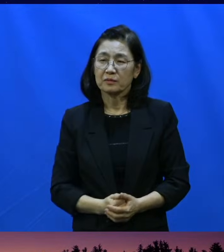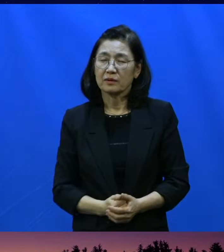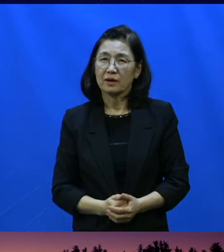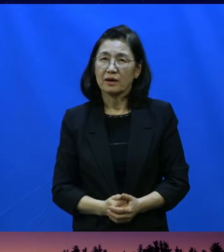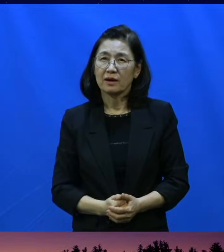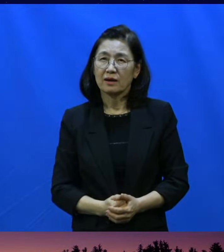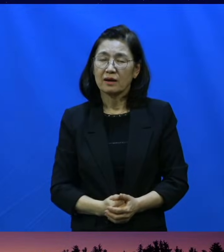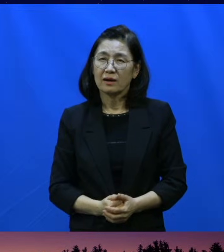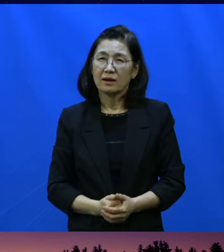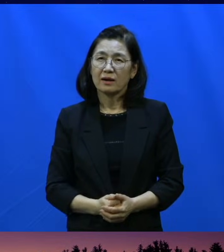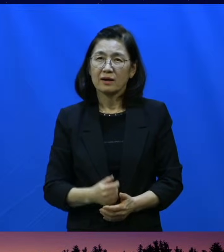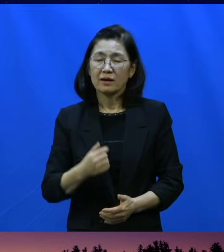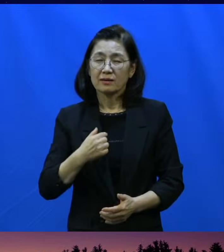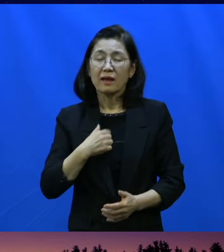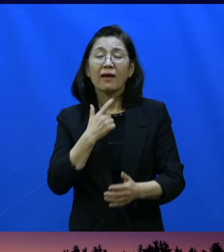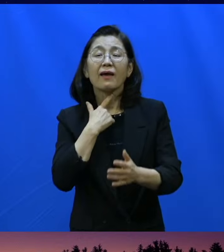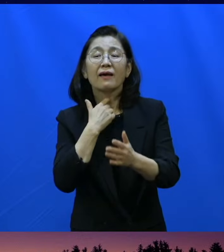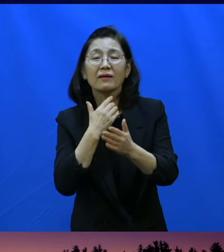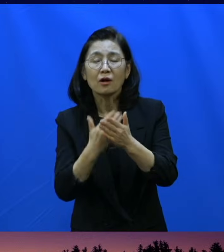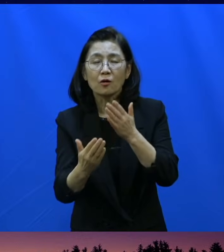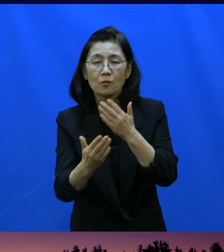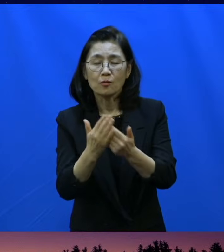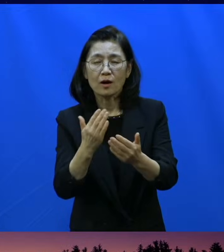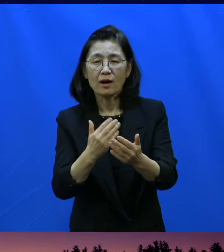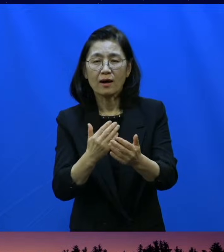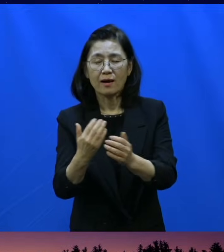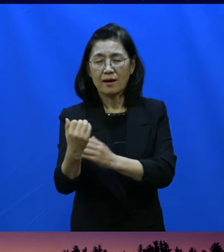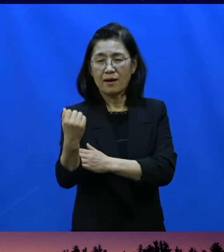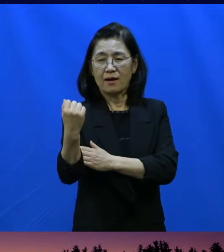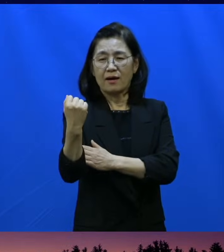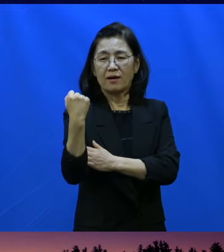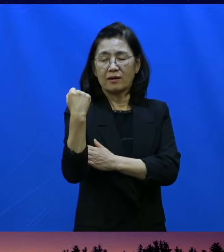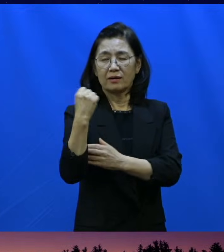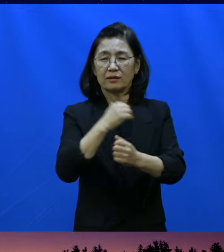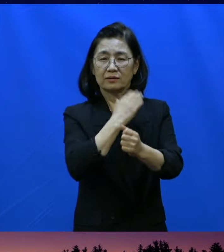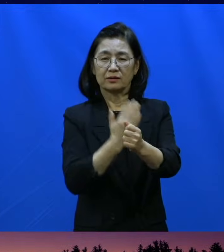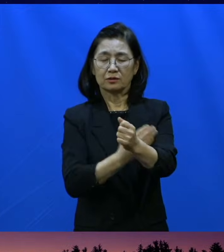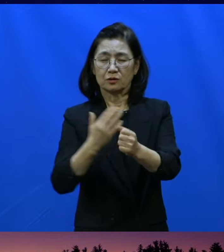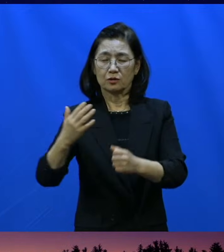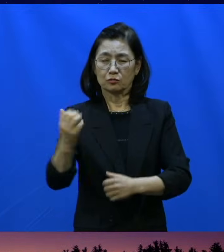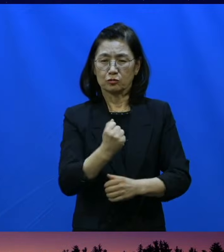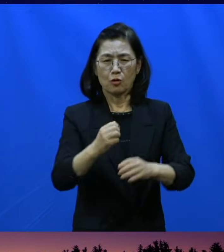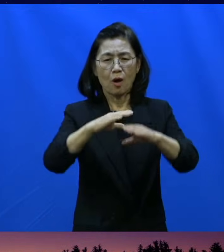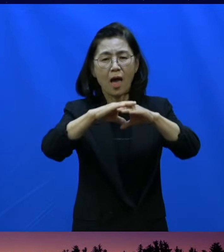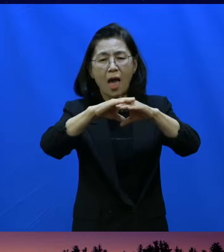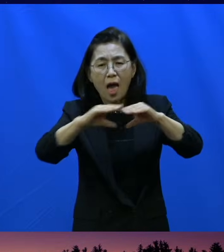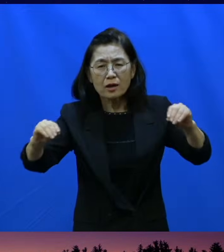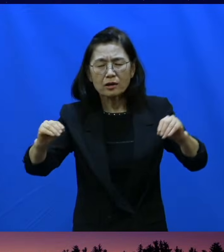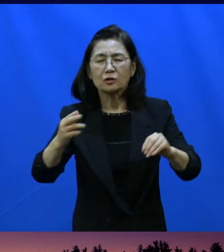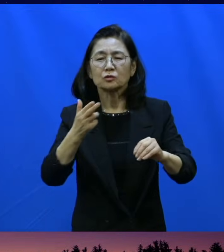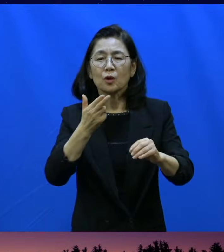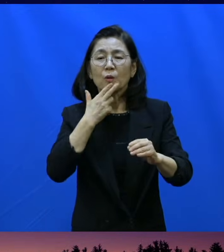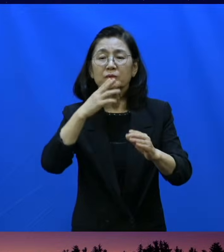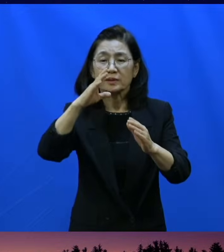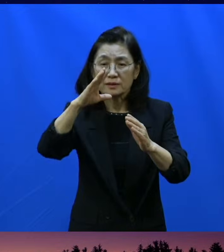더 이상 내 경험과 능력으로 밀고 들어갈 수 없는 절대 한계 앞에 서죠. 그때 인간이 겸손해져요.